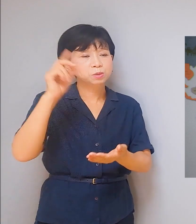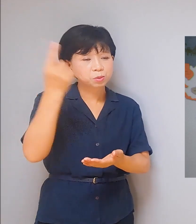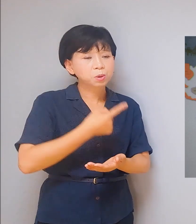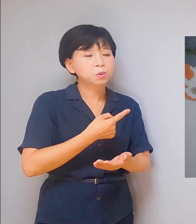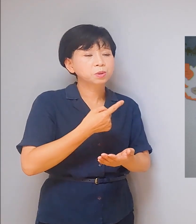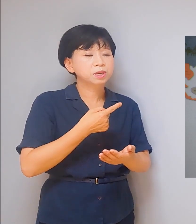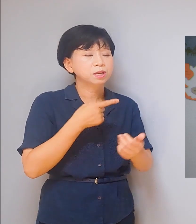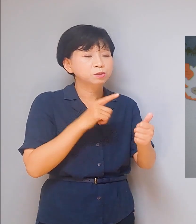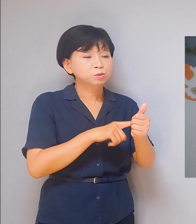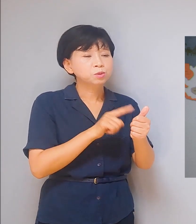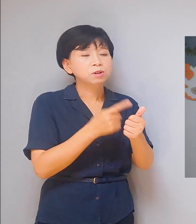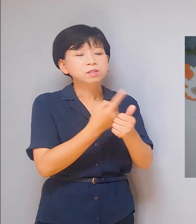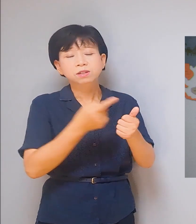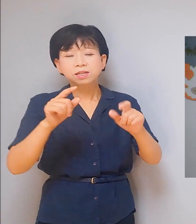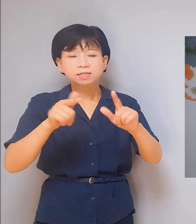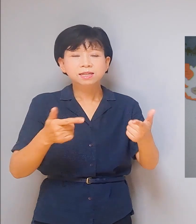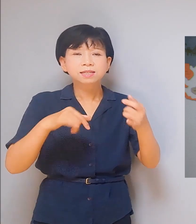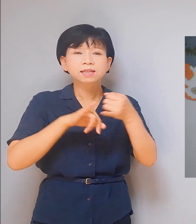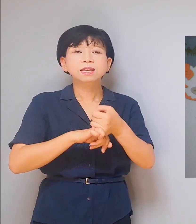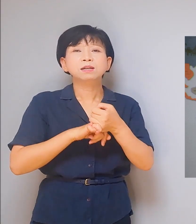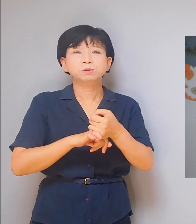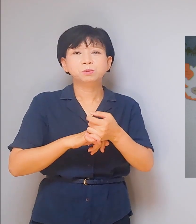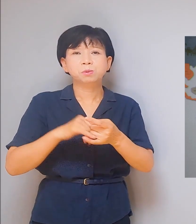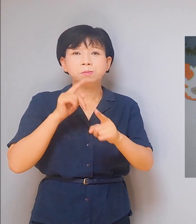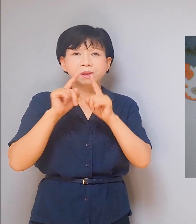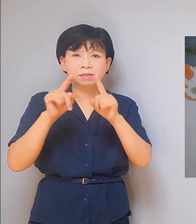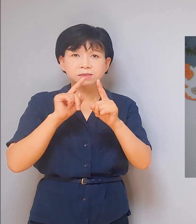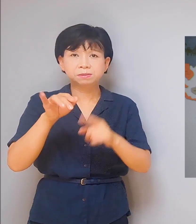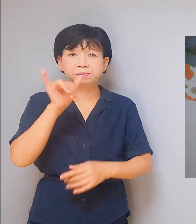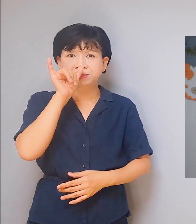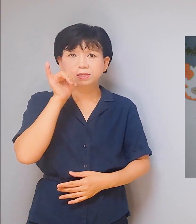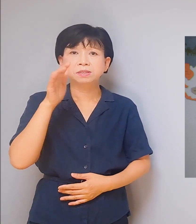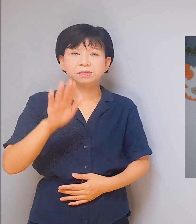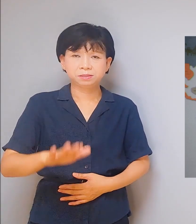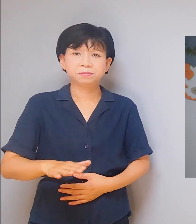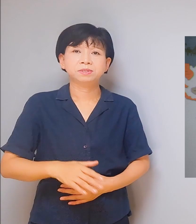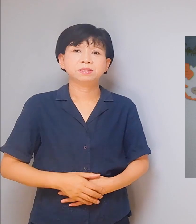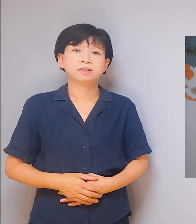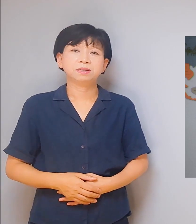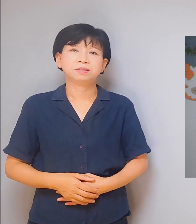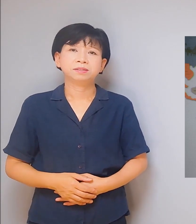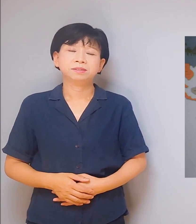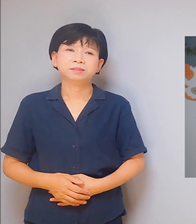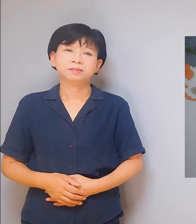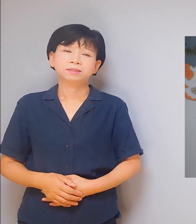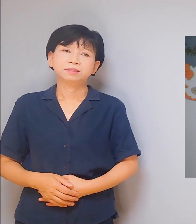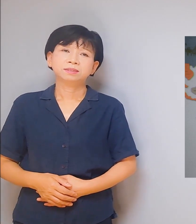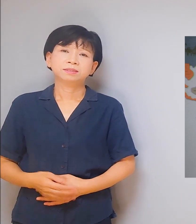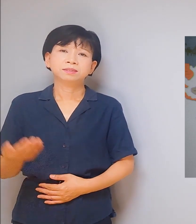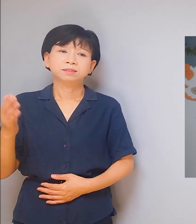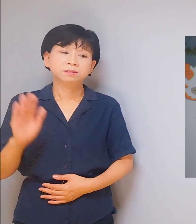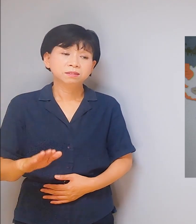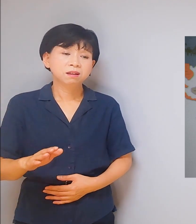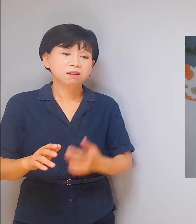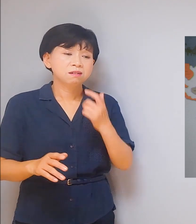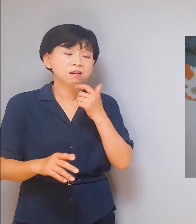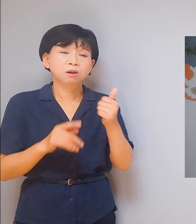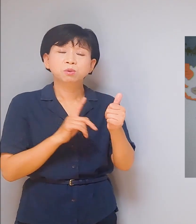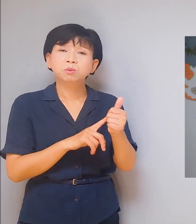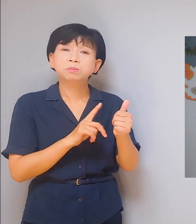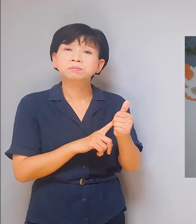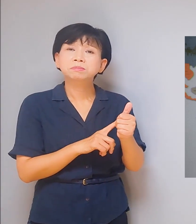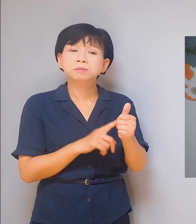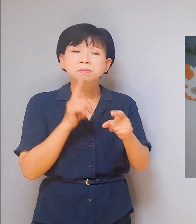내가 너를 떠나지 아니하겠다. 분명히 하나님이 야곱에게 말씀하셨거든요. 그런데 야곱이 이